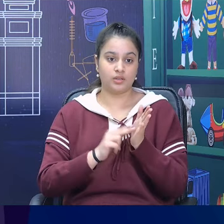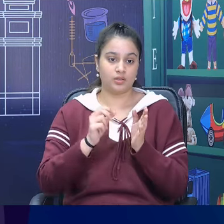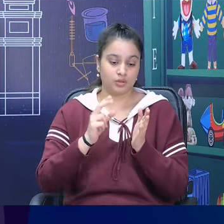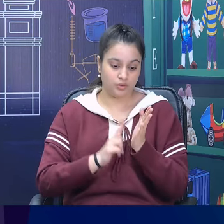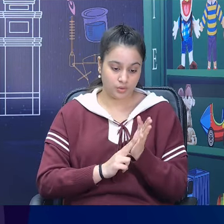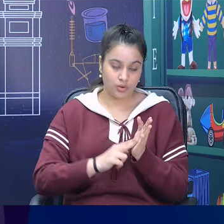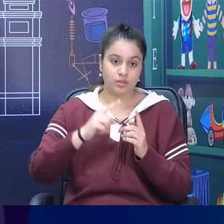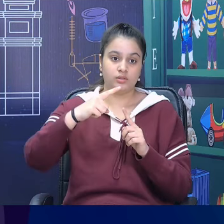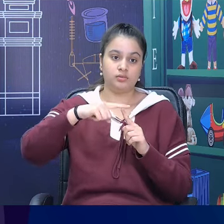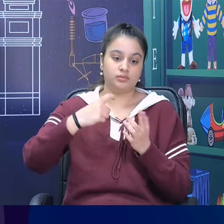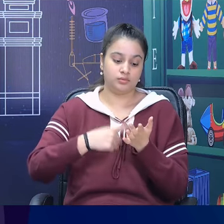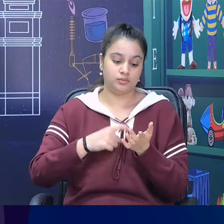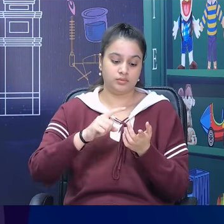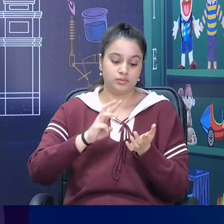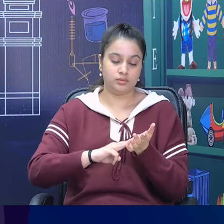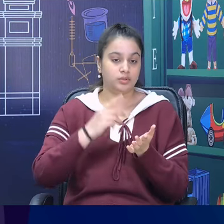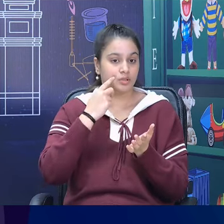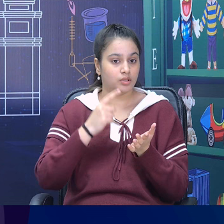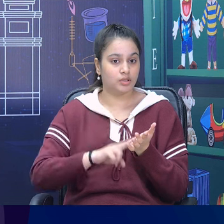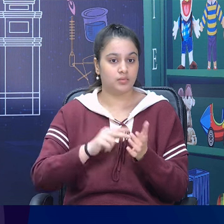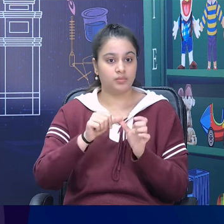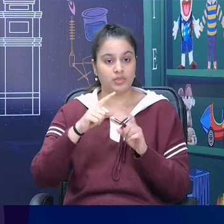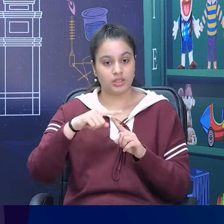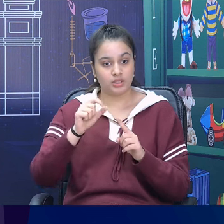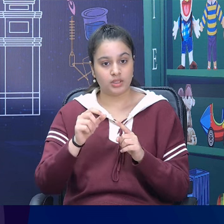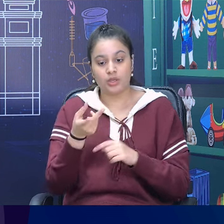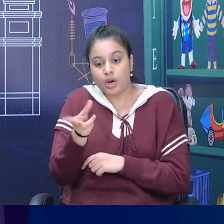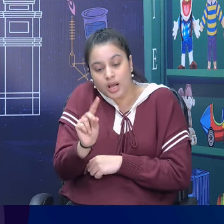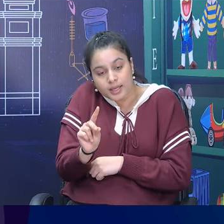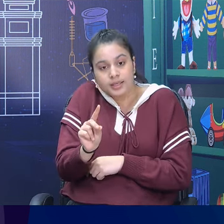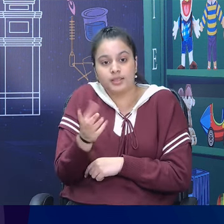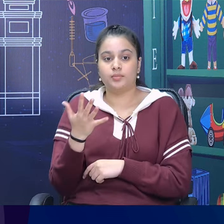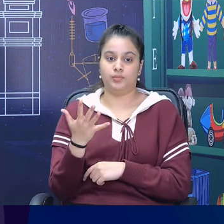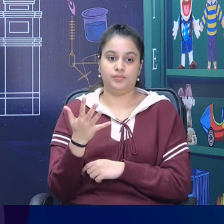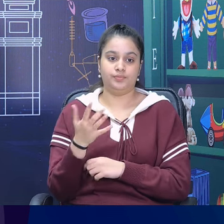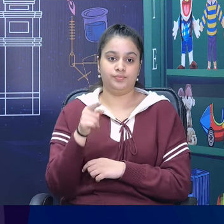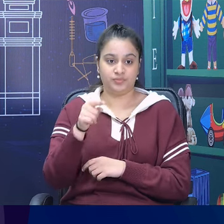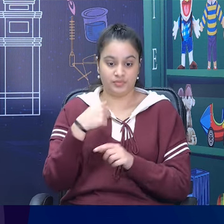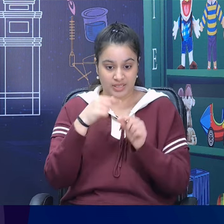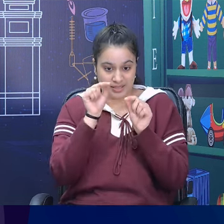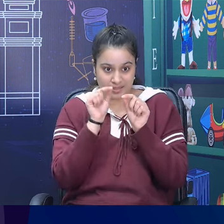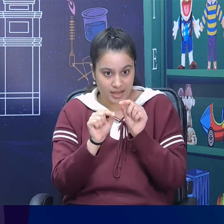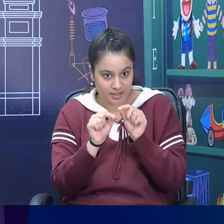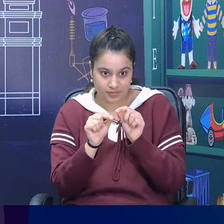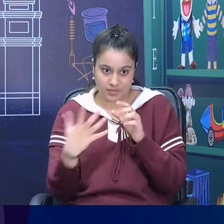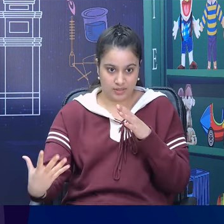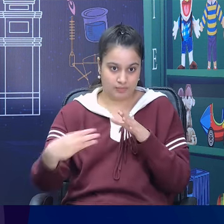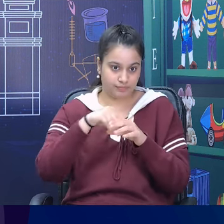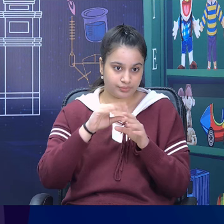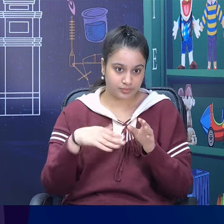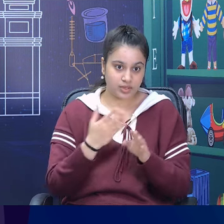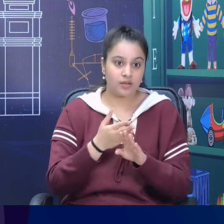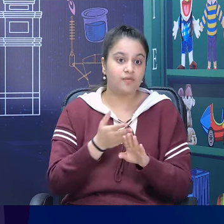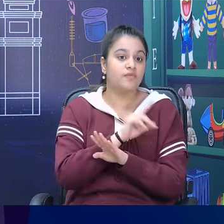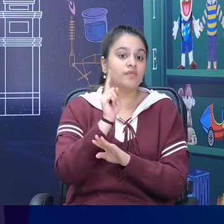एंड नॉन रिपीटिंग डेसिमल्स जो अभी तक हमने दोनों टाइप पढ़े वो रेशनल नंबर्स की कैटेगरी में आए थे जैसे हमने पहले टाइप हमने